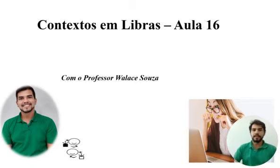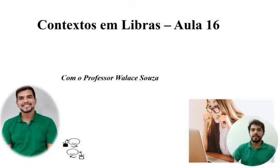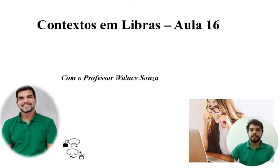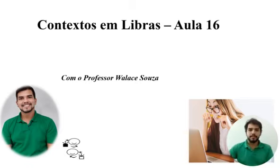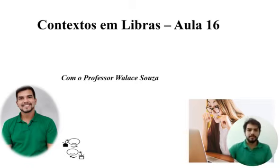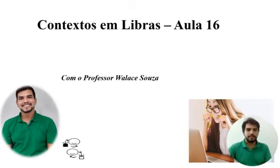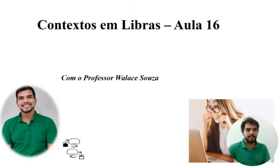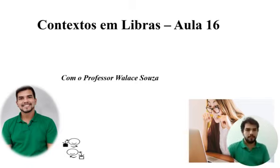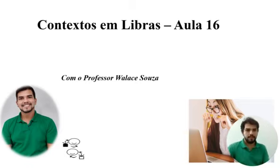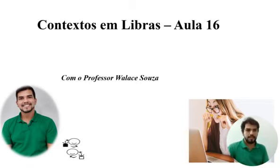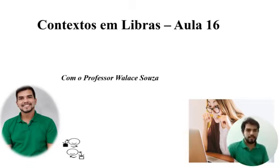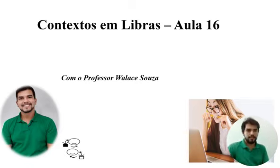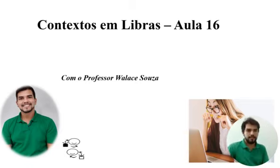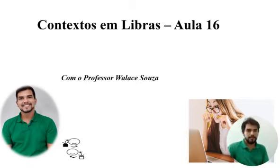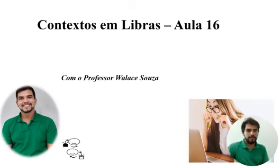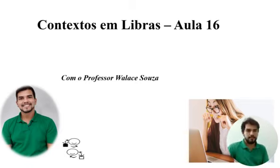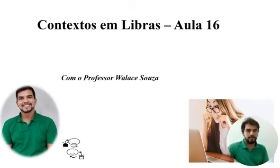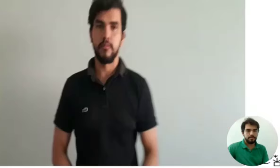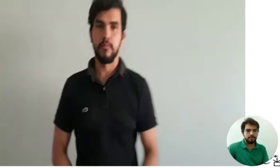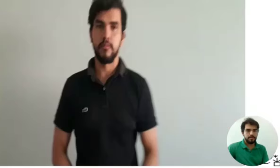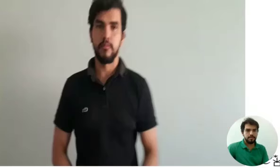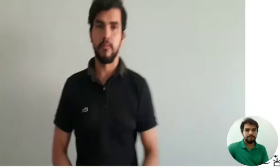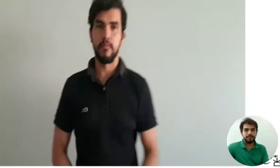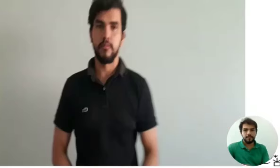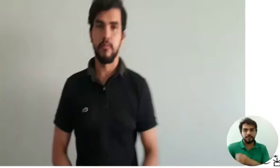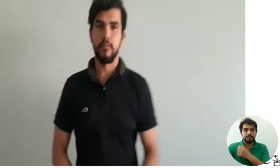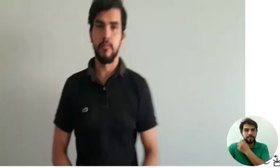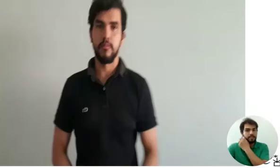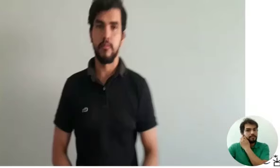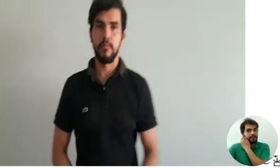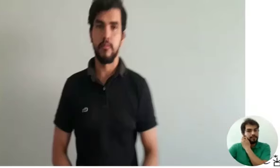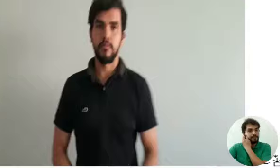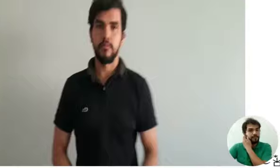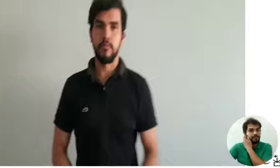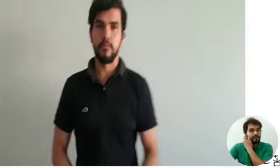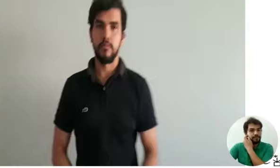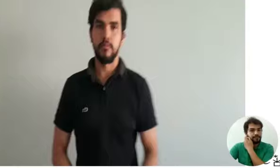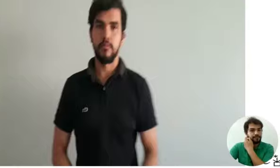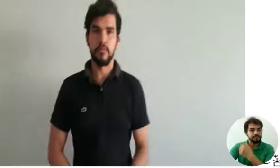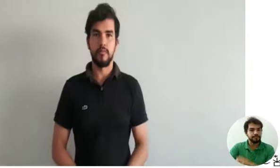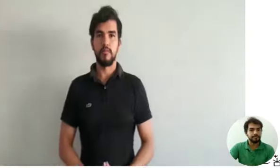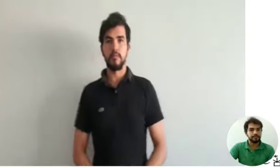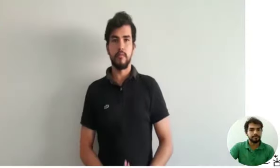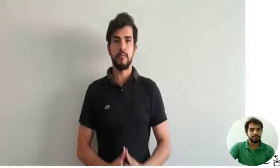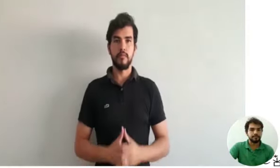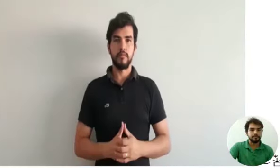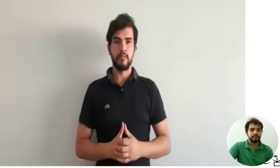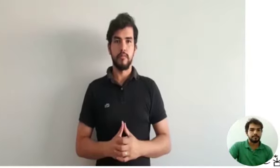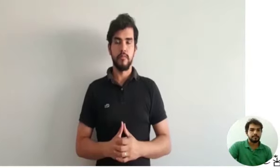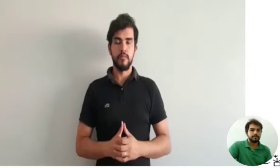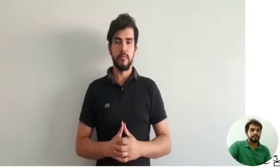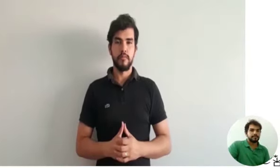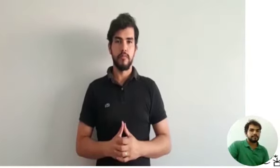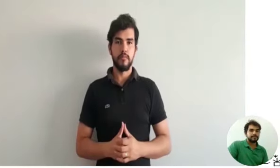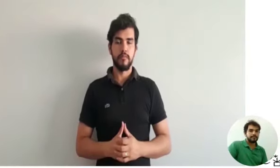né? Você já conhece a nossa metodologia, vamos direto para o vídeo.